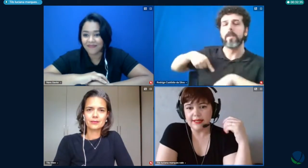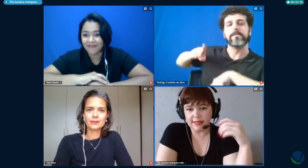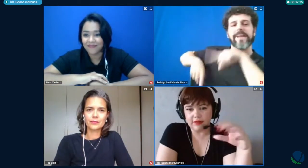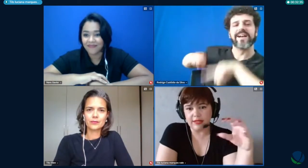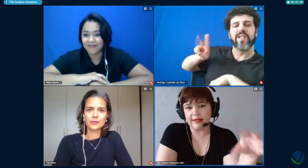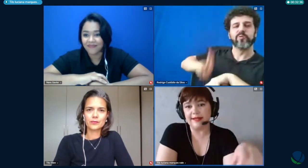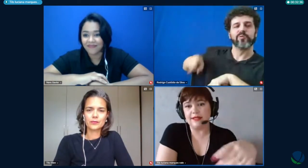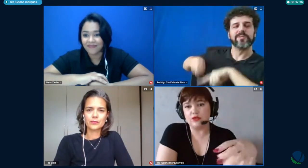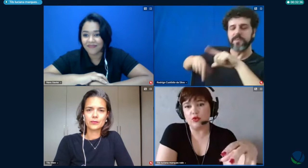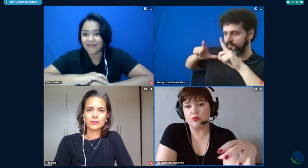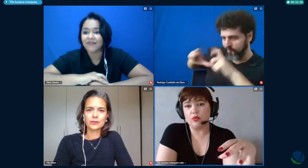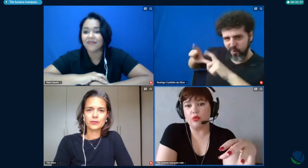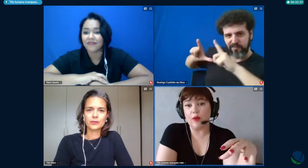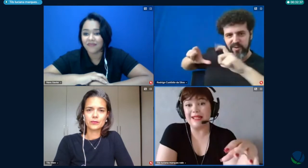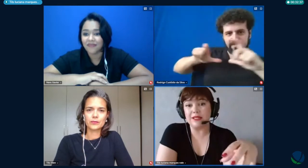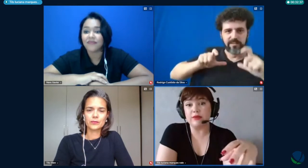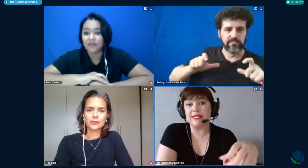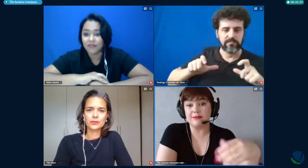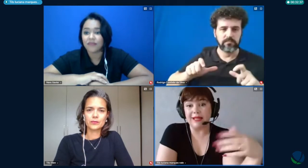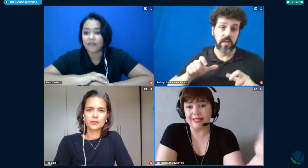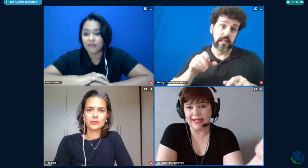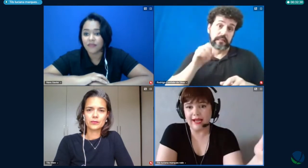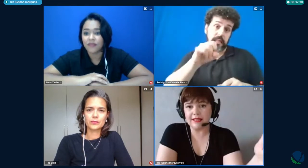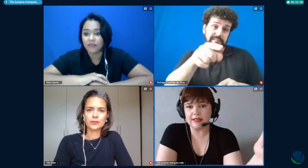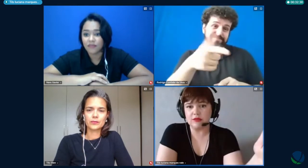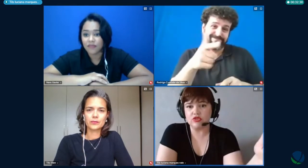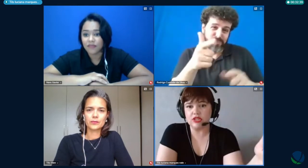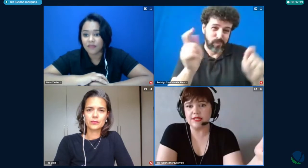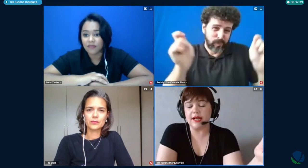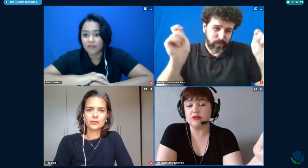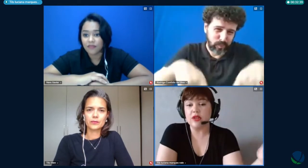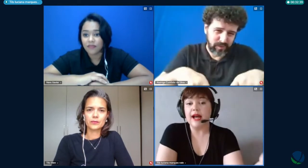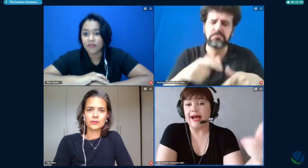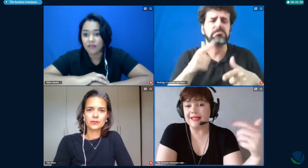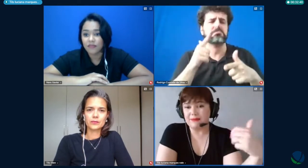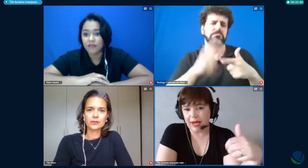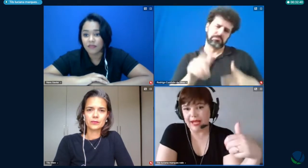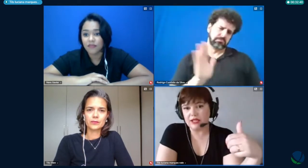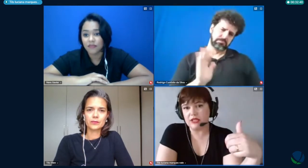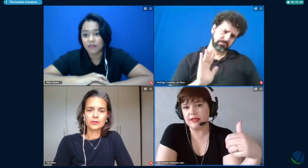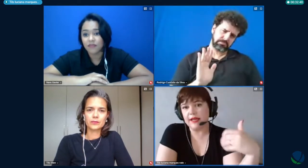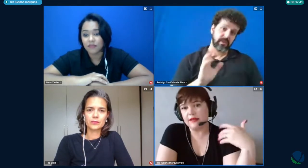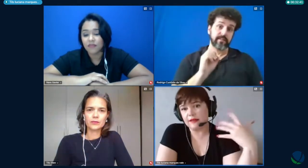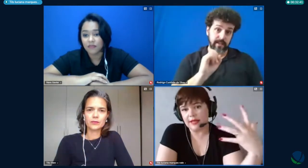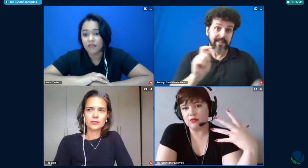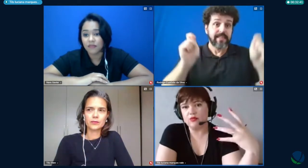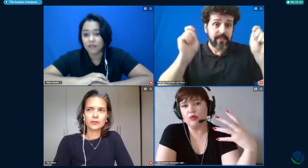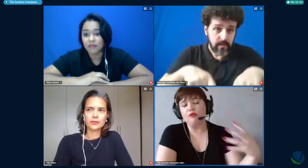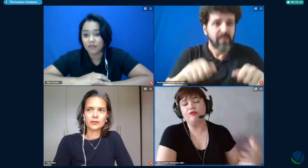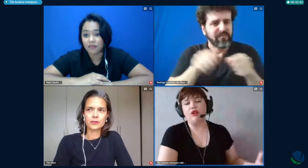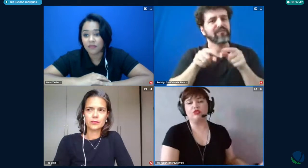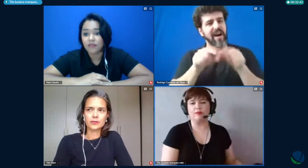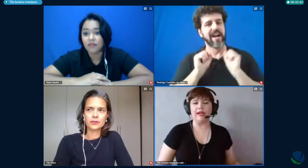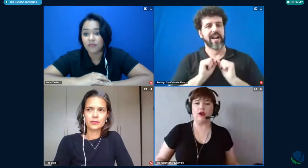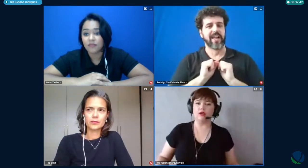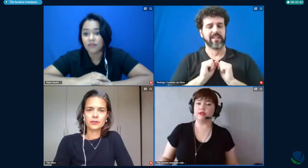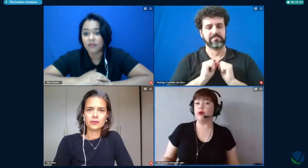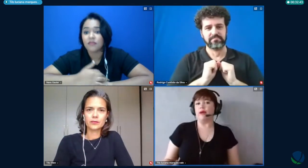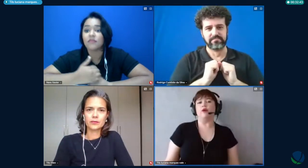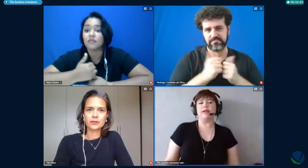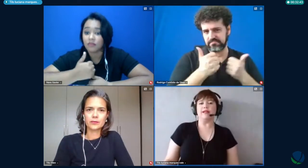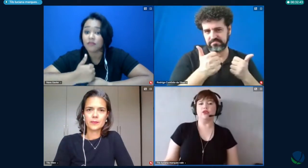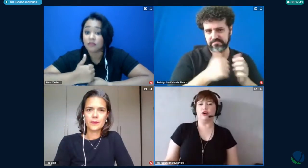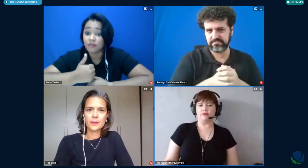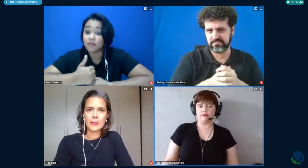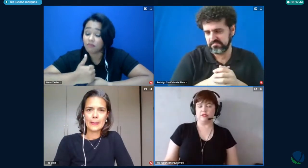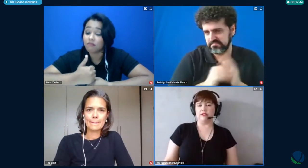traz. Se você traz isso como quais são esses materiais que são utilizados, as imagens dele traz um conforto maior, não